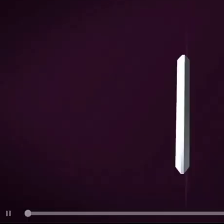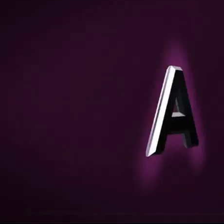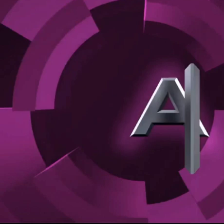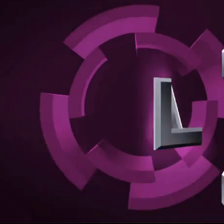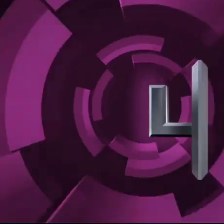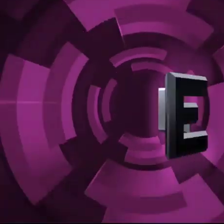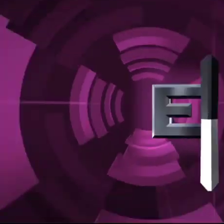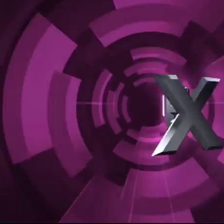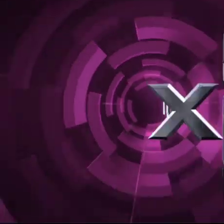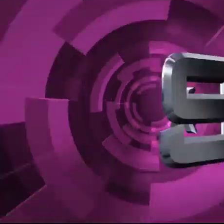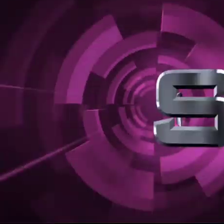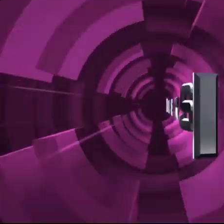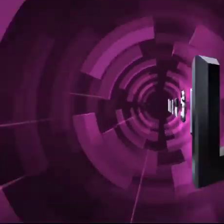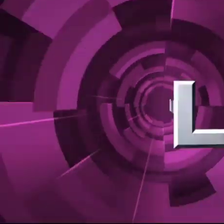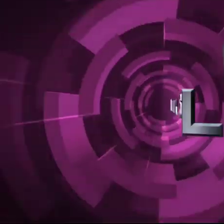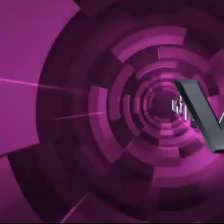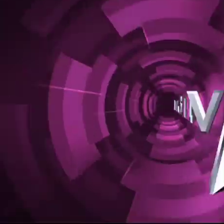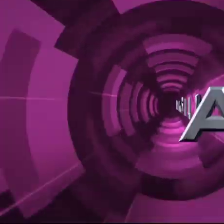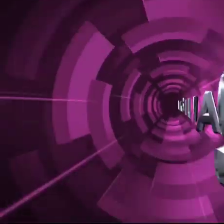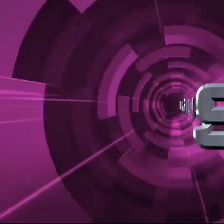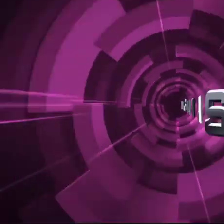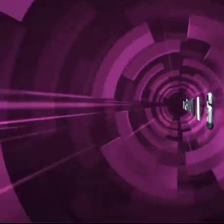E aí